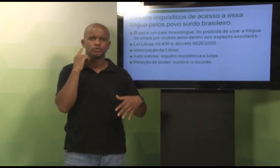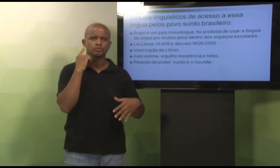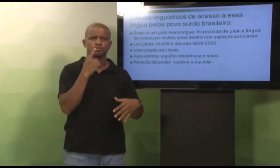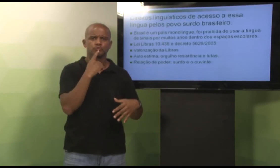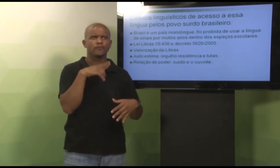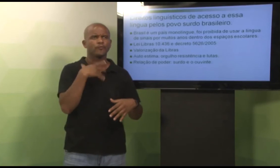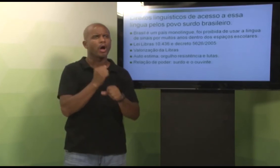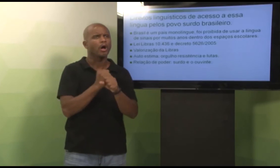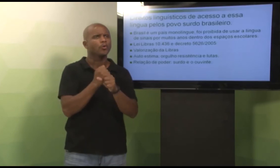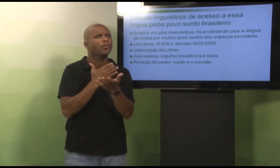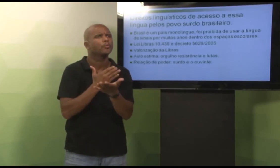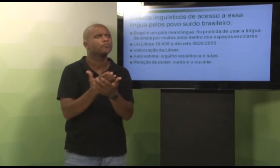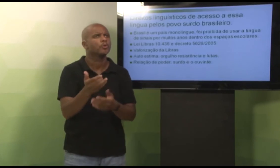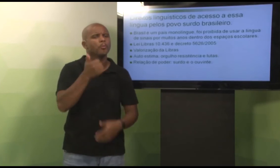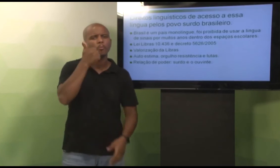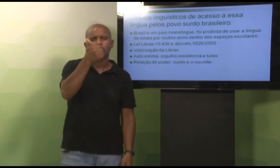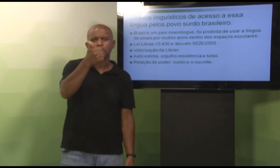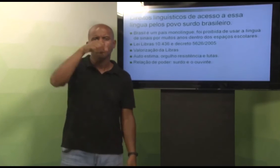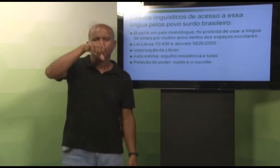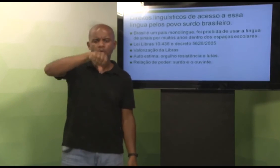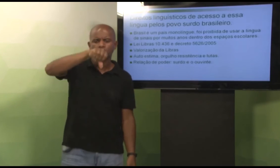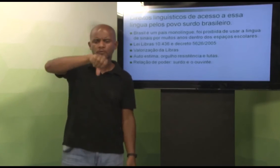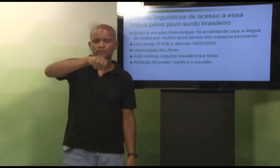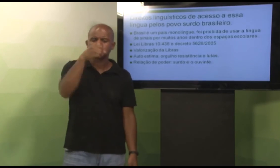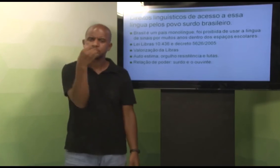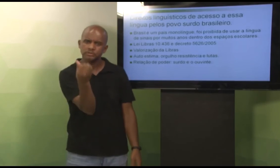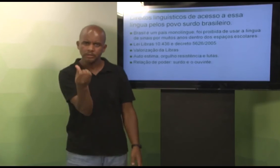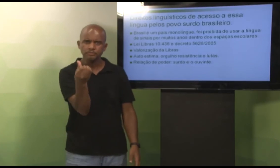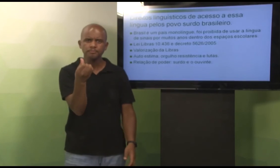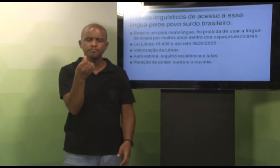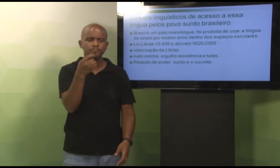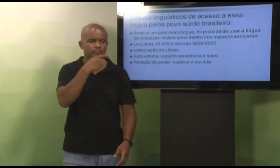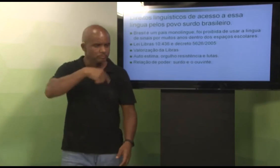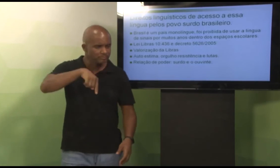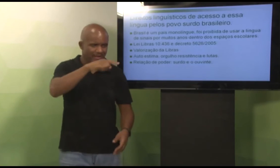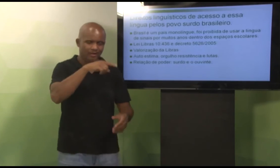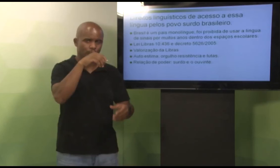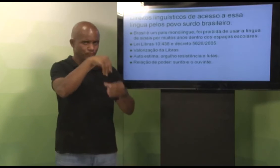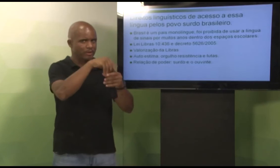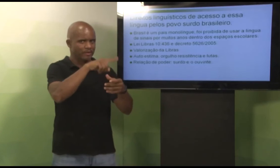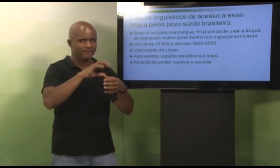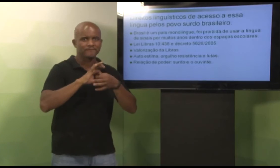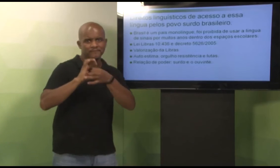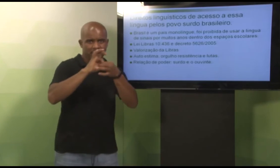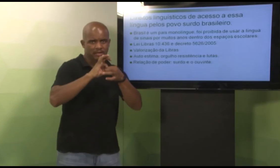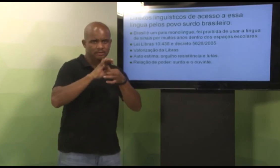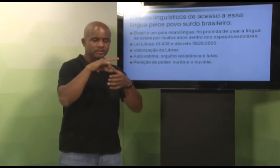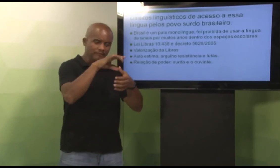desses documentos. Mas antes disso, a comunidade surda teve movimentos surdos que iniciaram